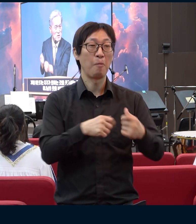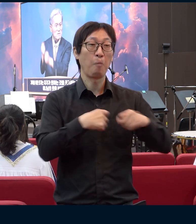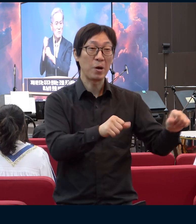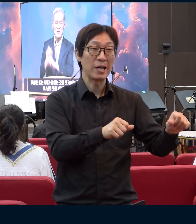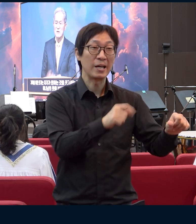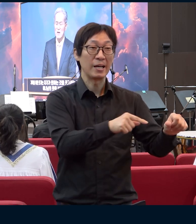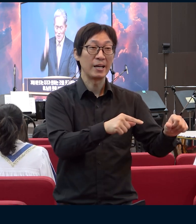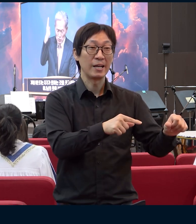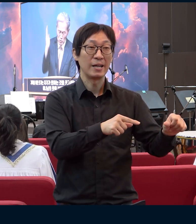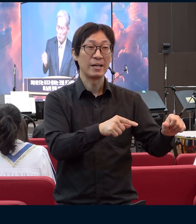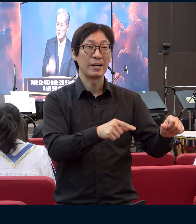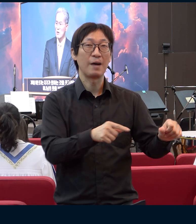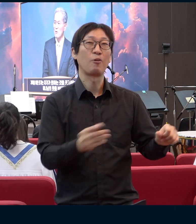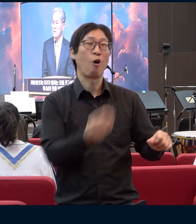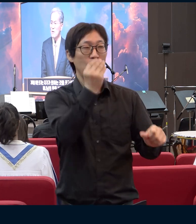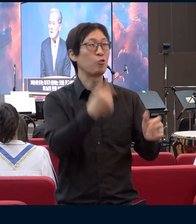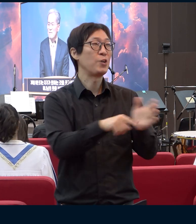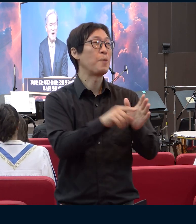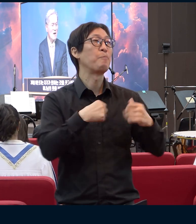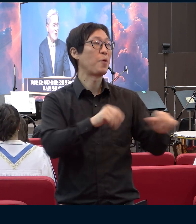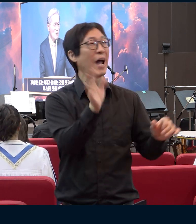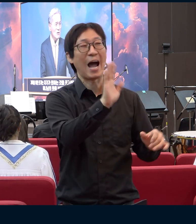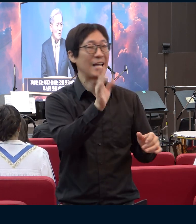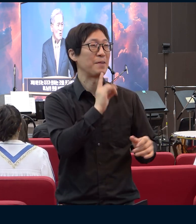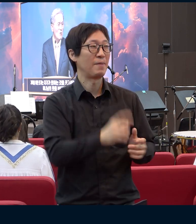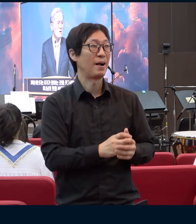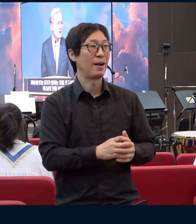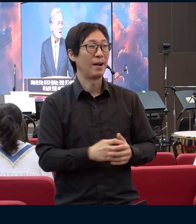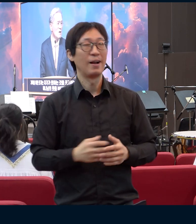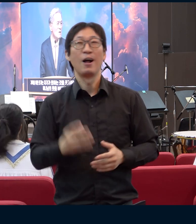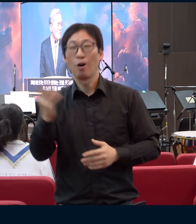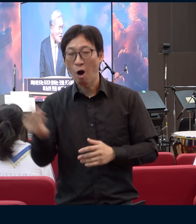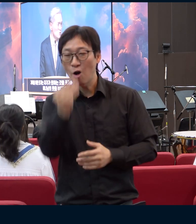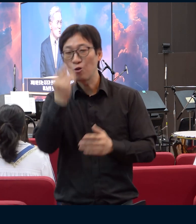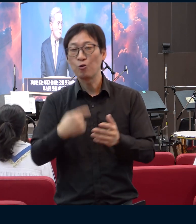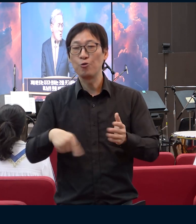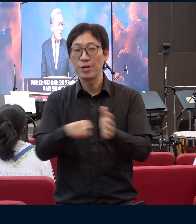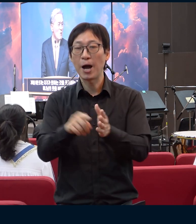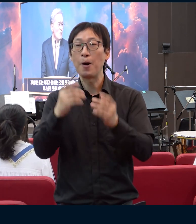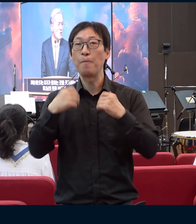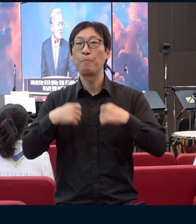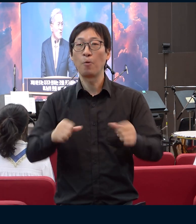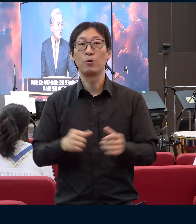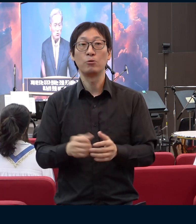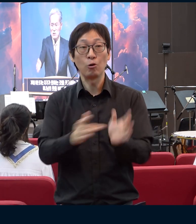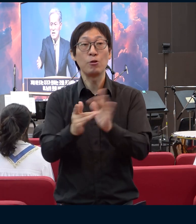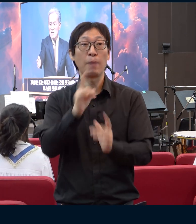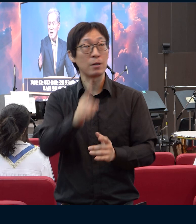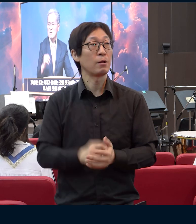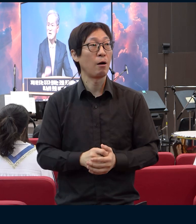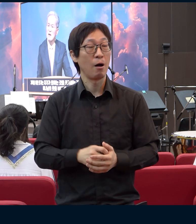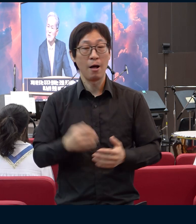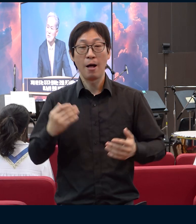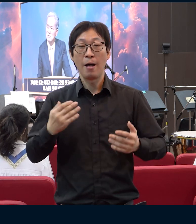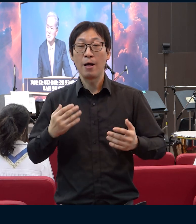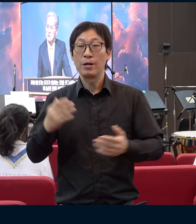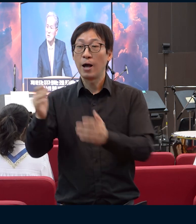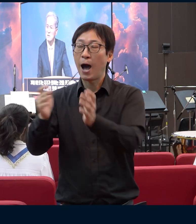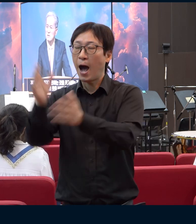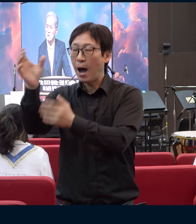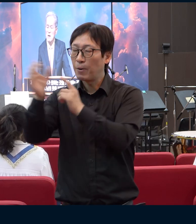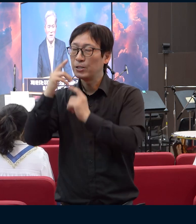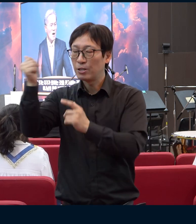뜻을 부여잡는 것이기 때문에. 예수님 보세요. 나의 원대로 마시옵고, 그리고 끝나지